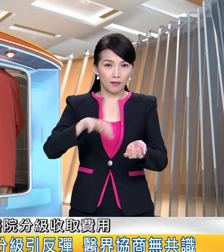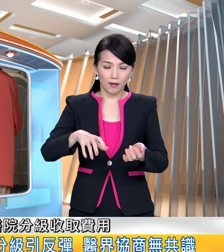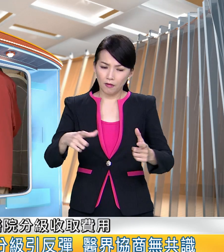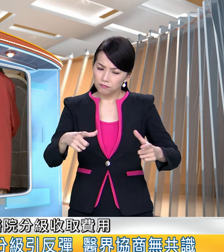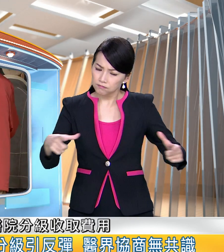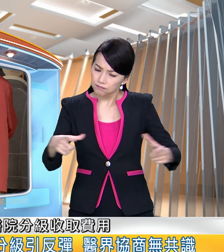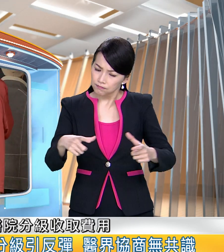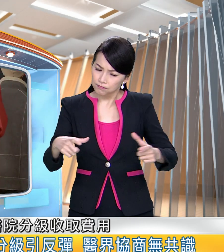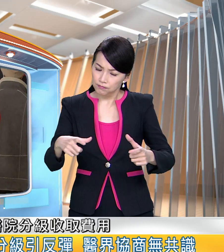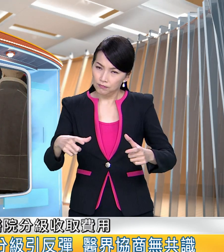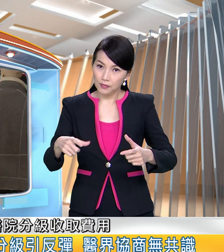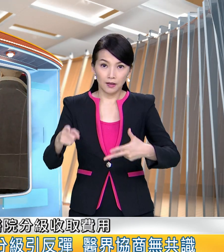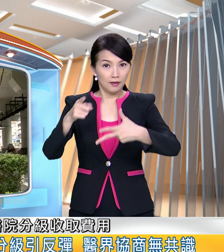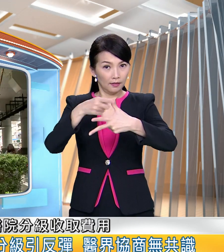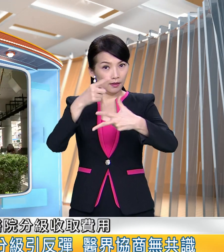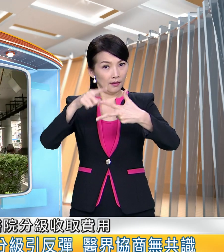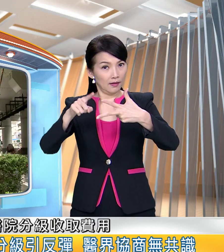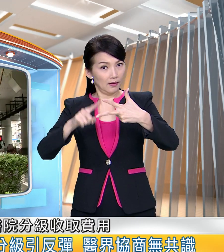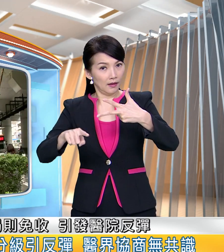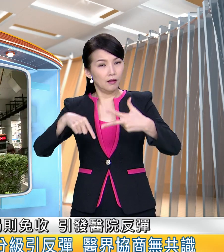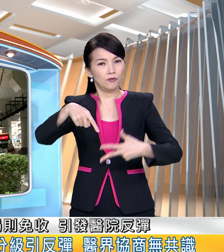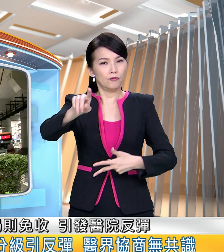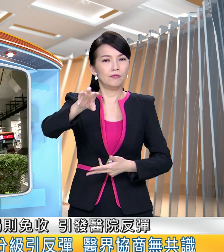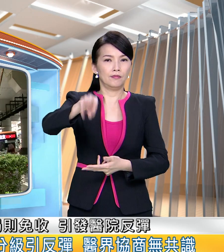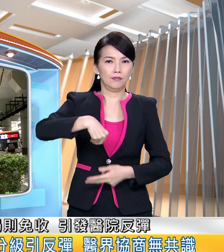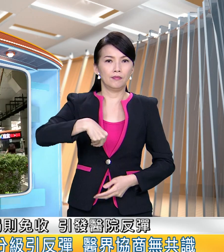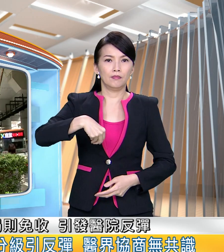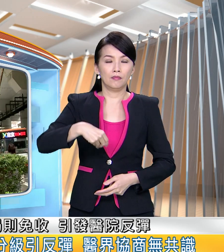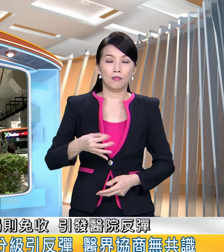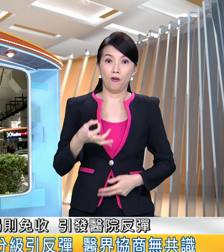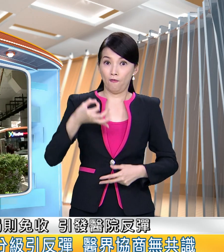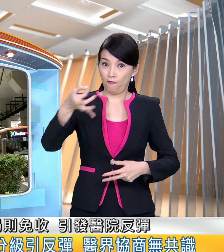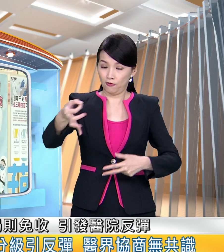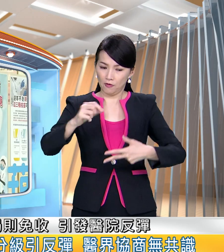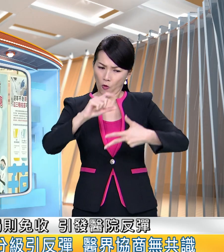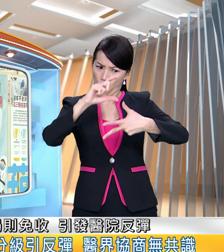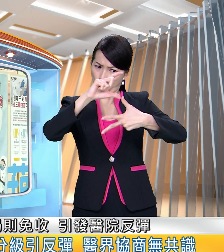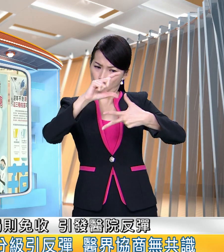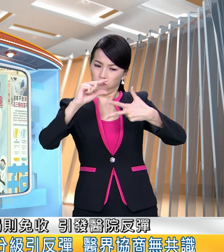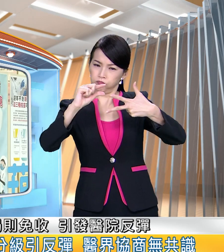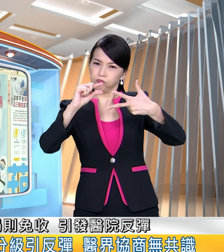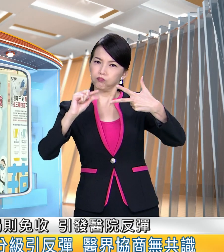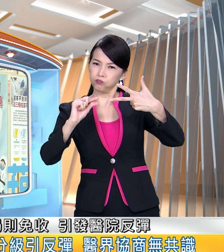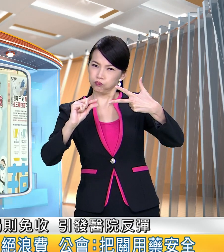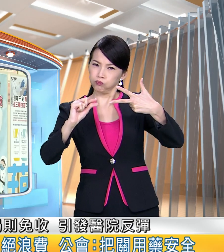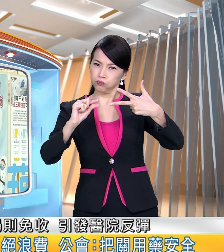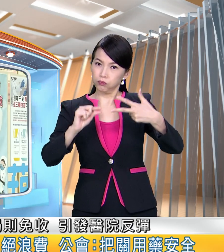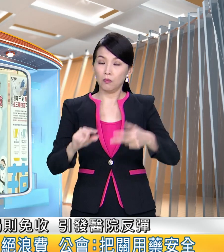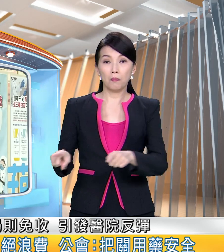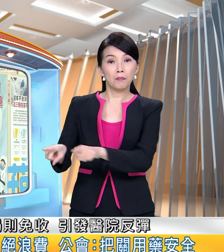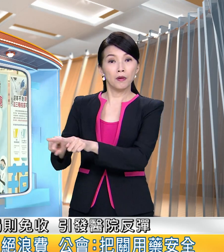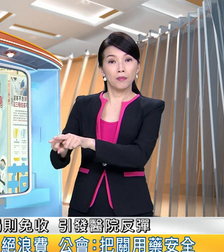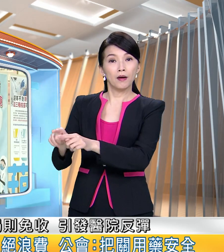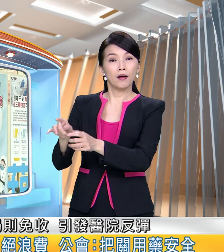收取费用，不过在社区药局则免收，引发医院的反